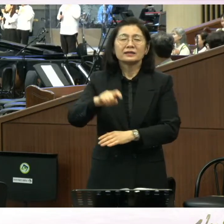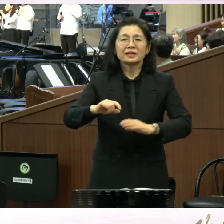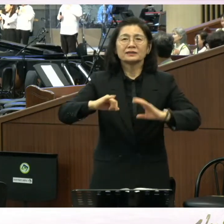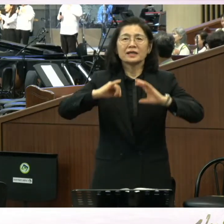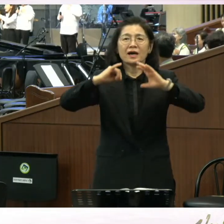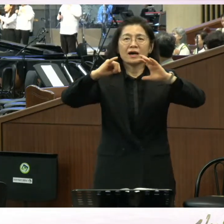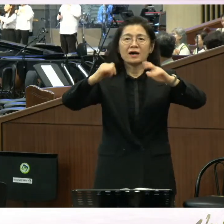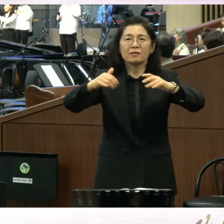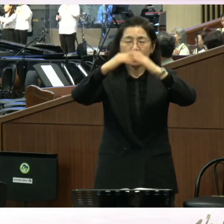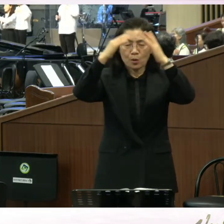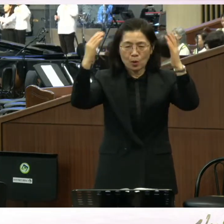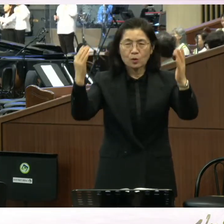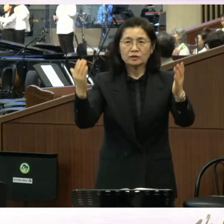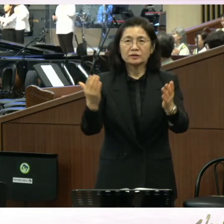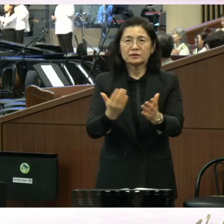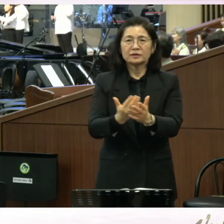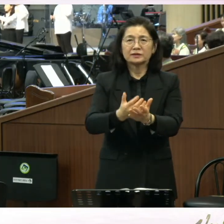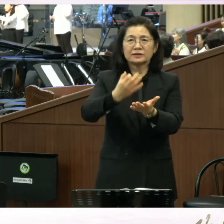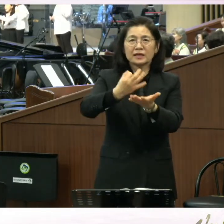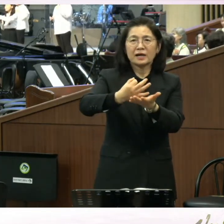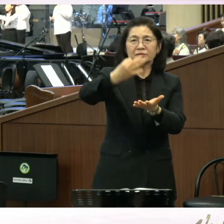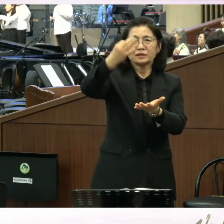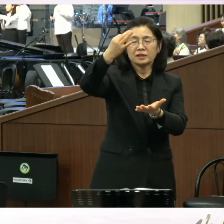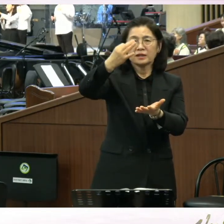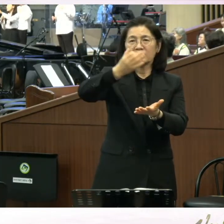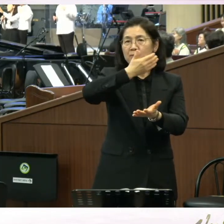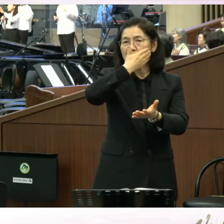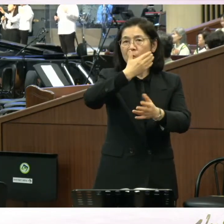이 세상 모든